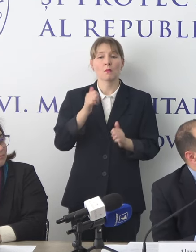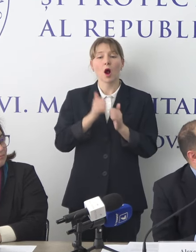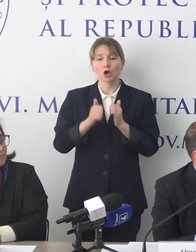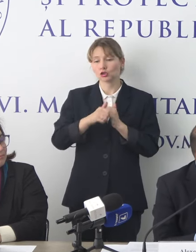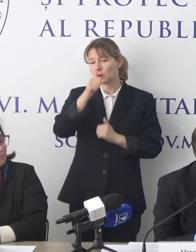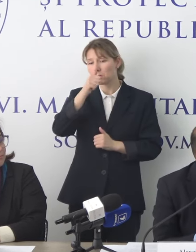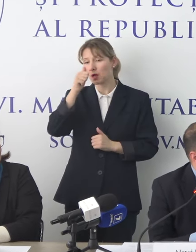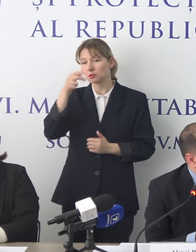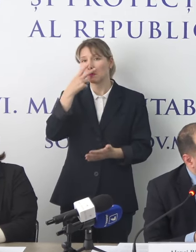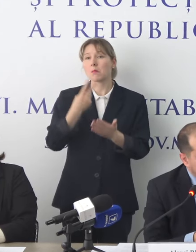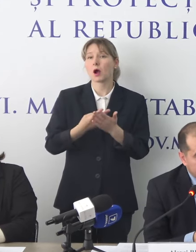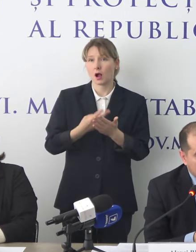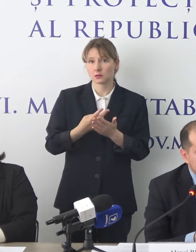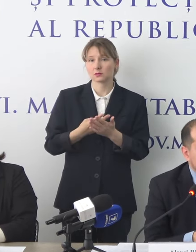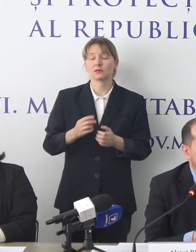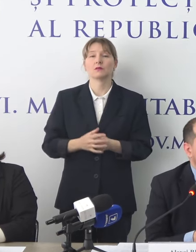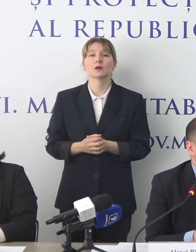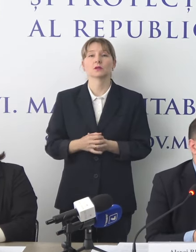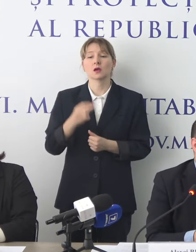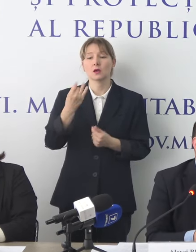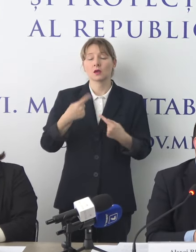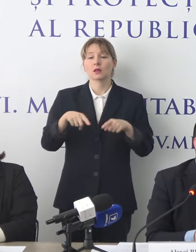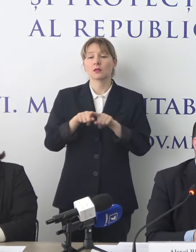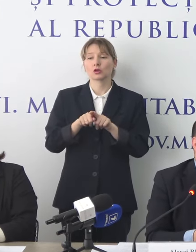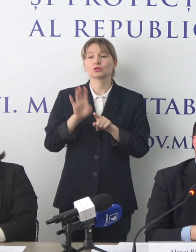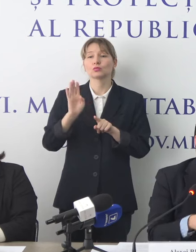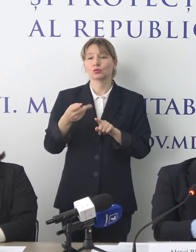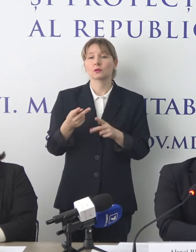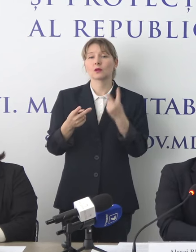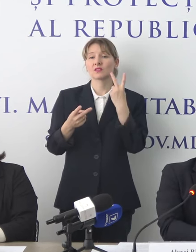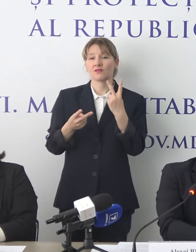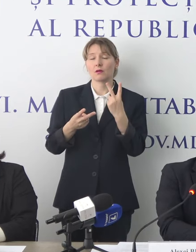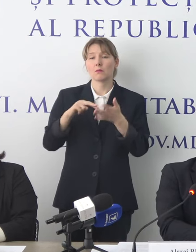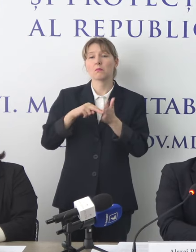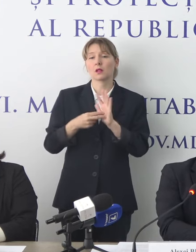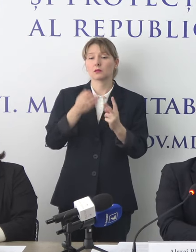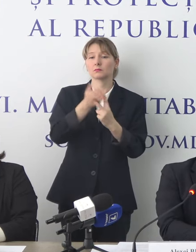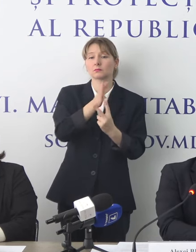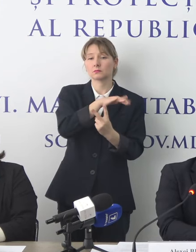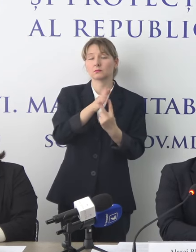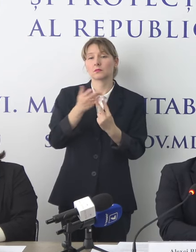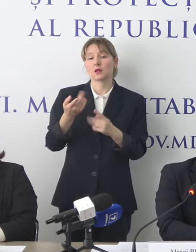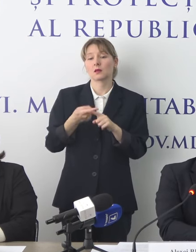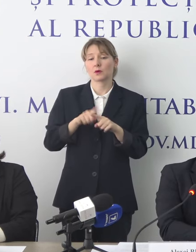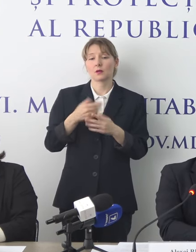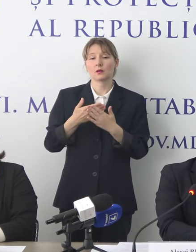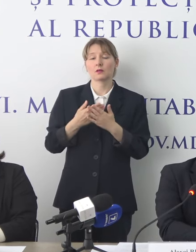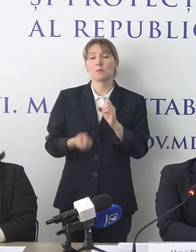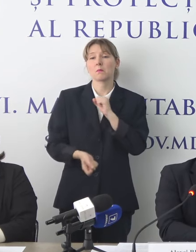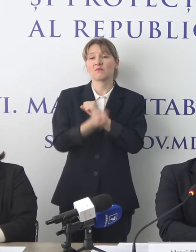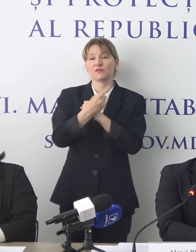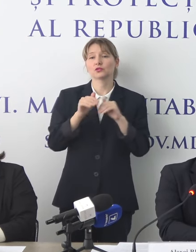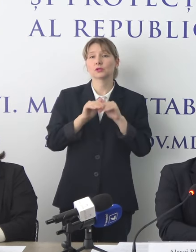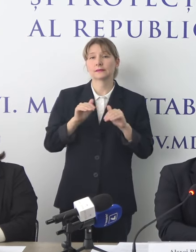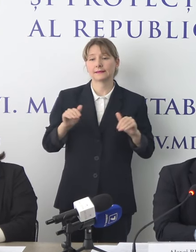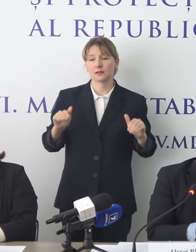și noi ne vom concentra pe două aspecte. Deci, în primul rând, vorbim de identificarea copiilor.